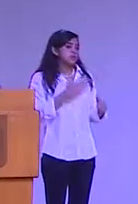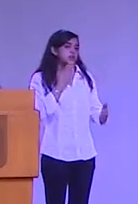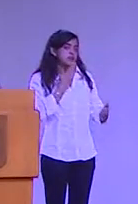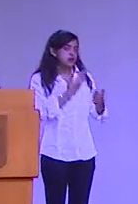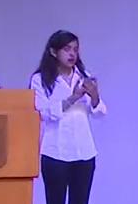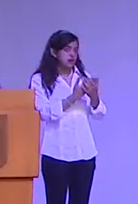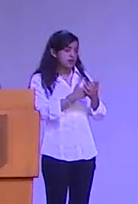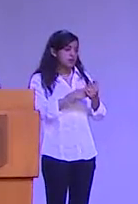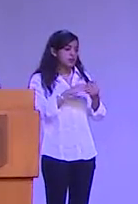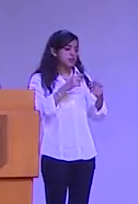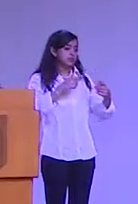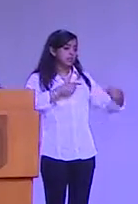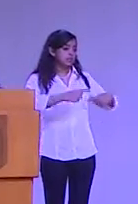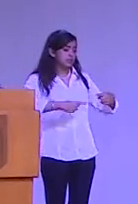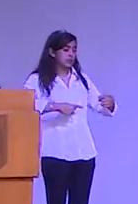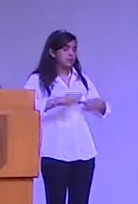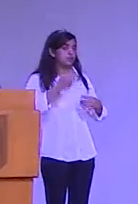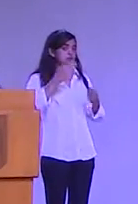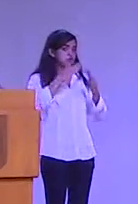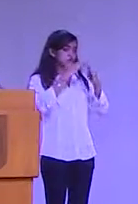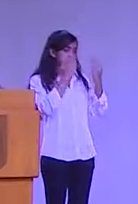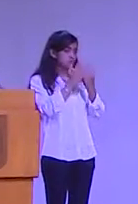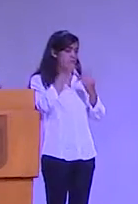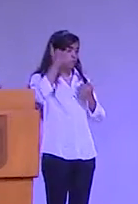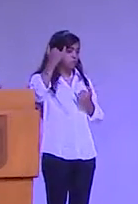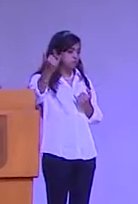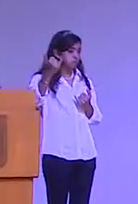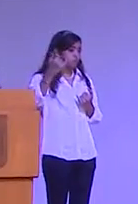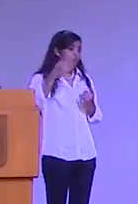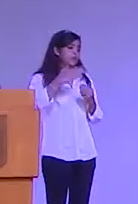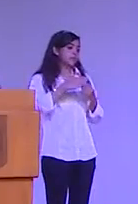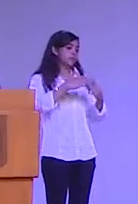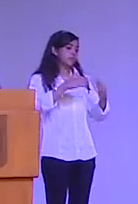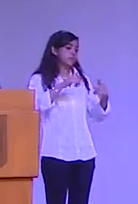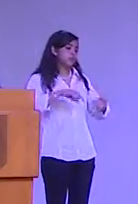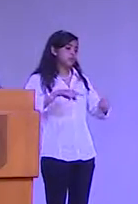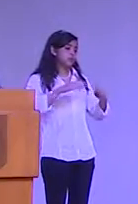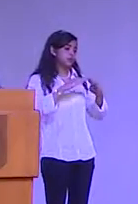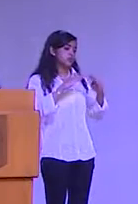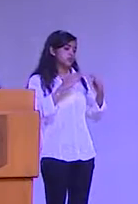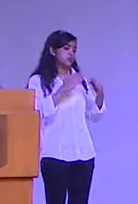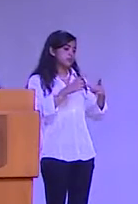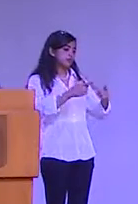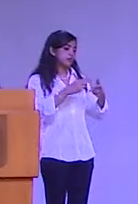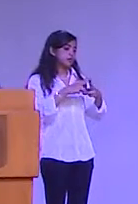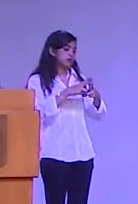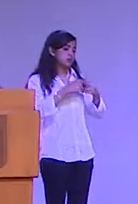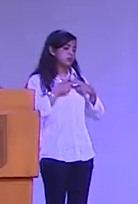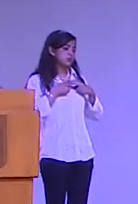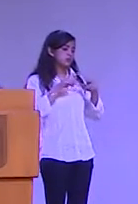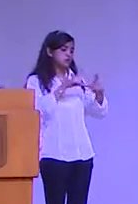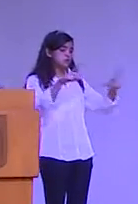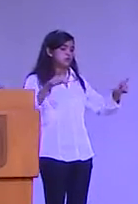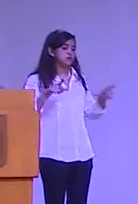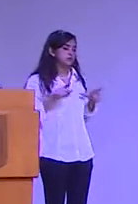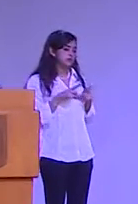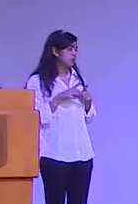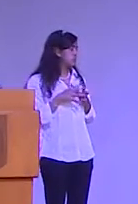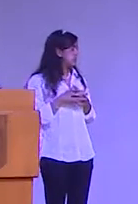Nuevo Gimnasio por la disposición de sus instalaciones para la realización del encuentro.